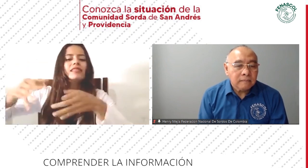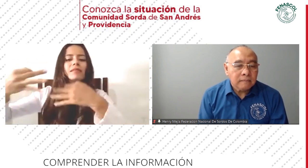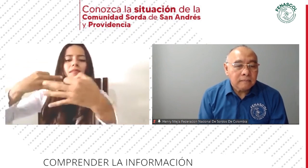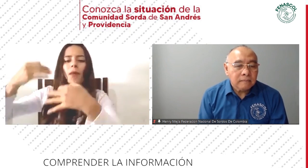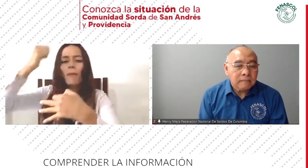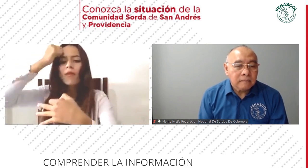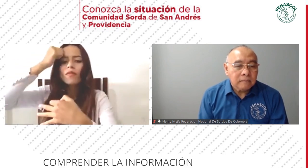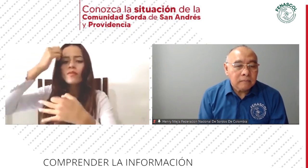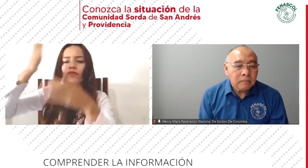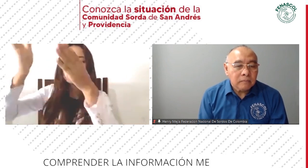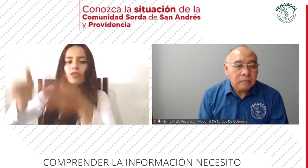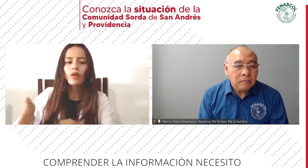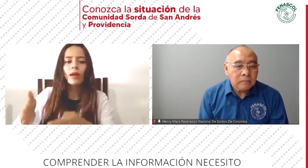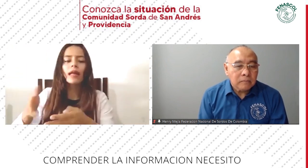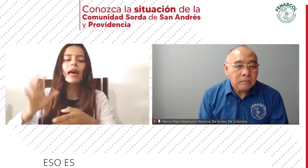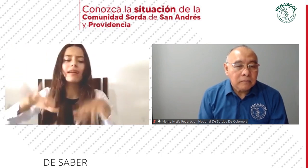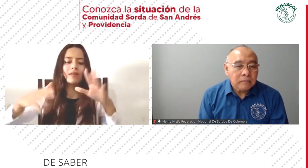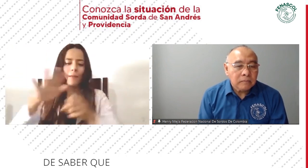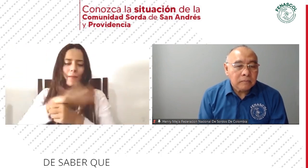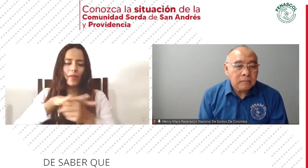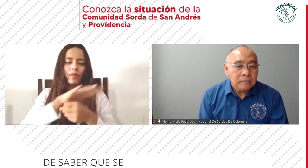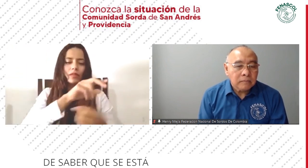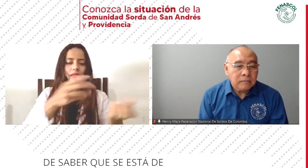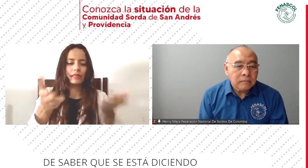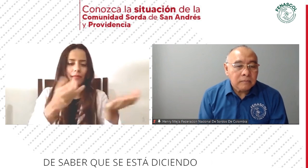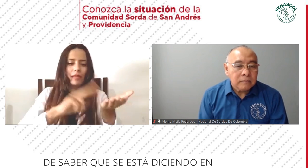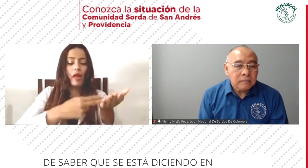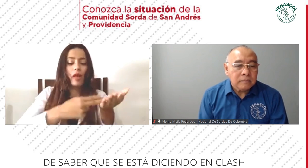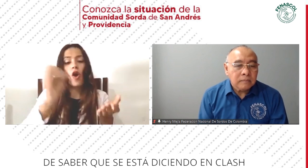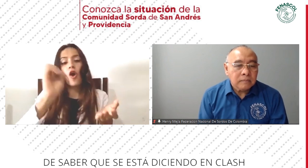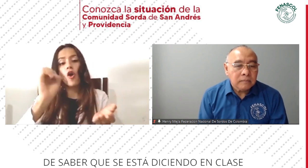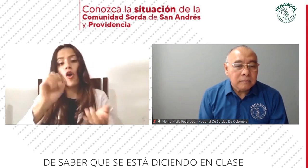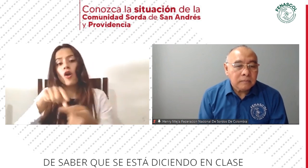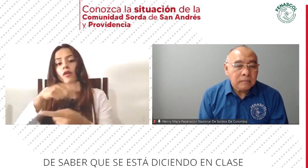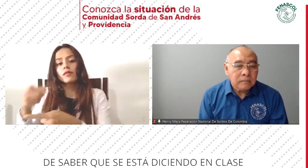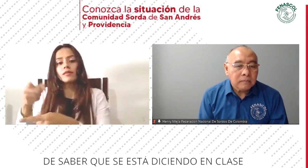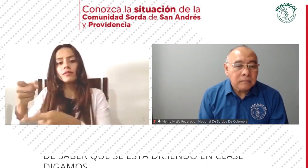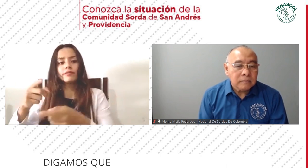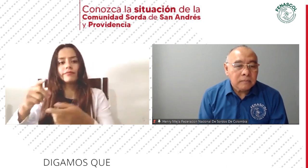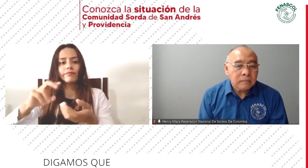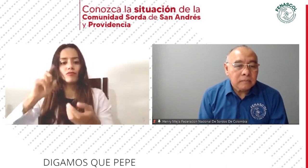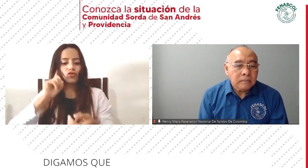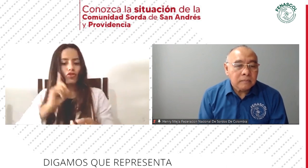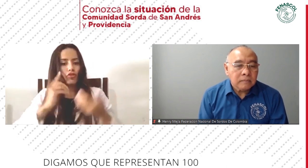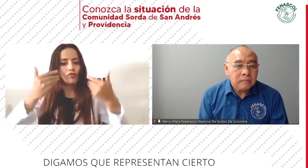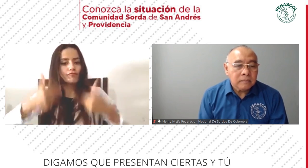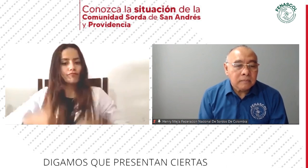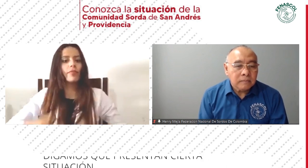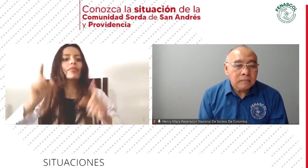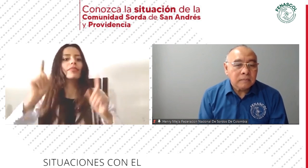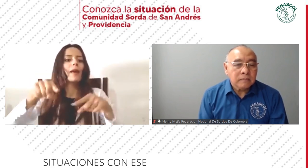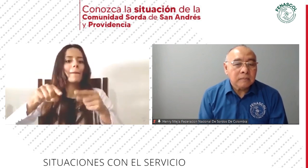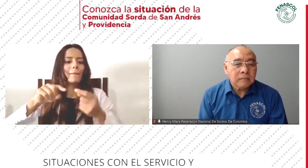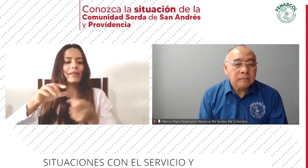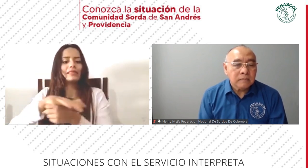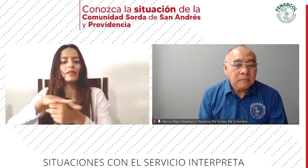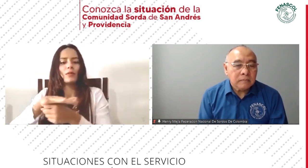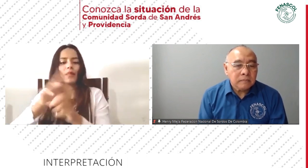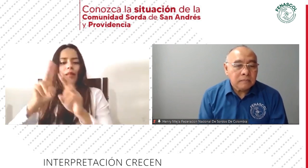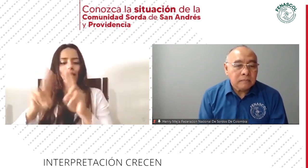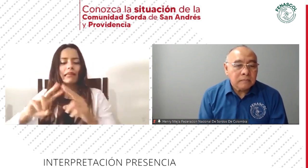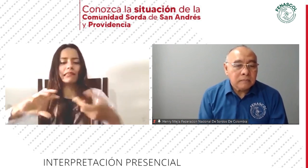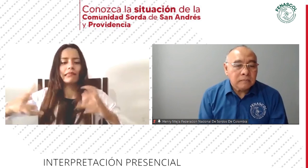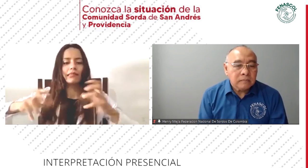información necesito a veces saber que se está diciendo en clase digamos que representan ciertas situaciones con el servicio de interpretación